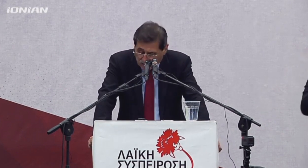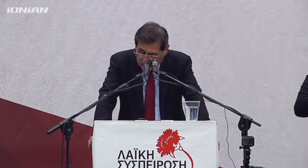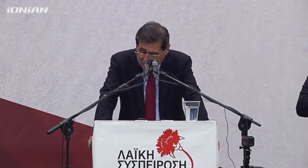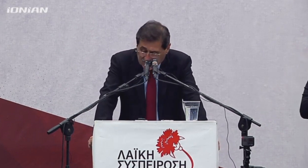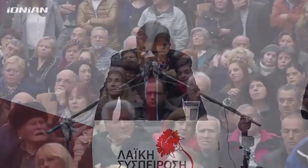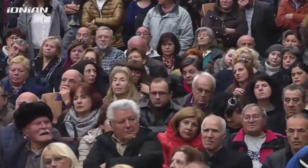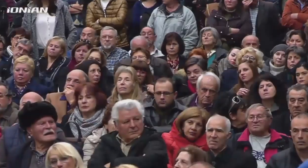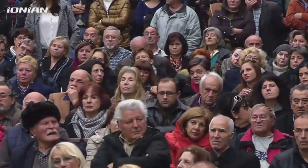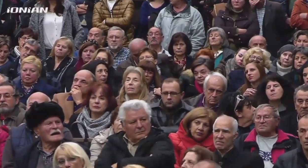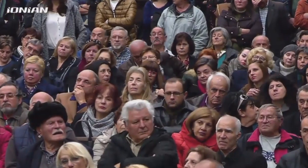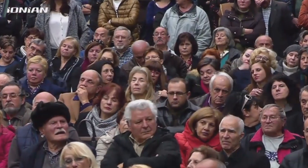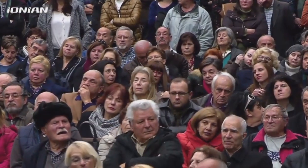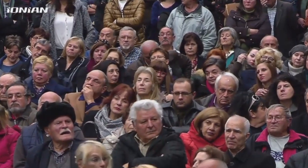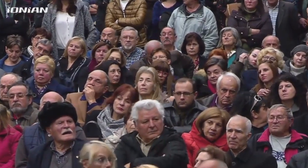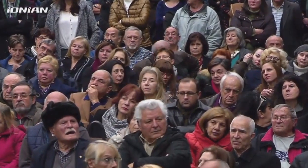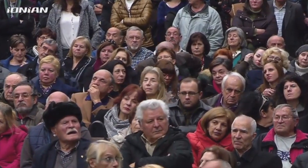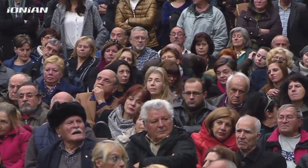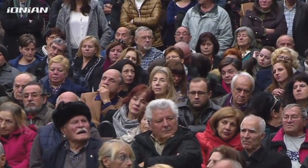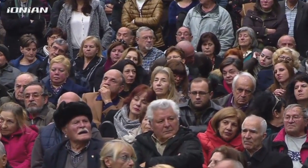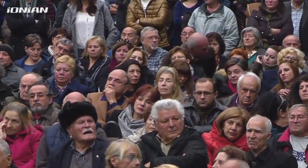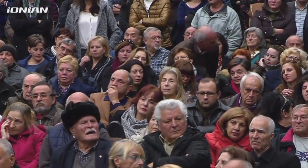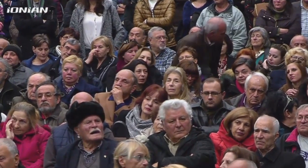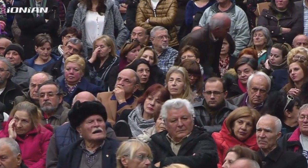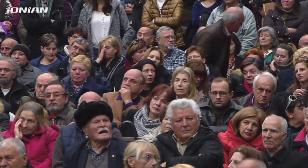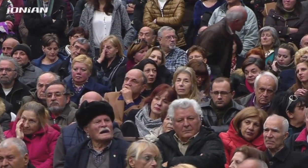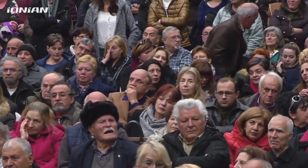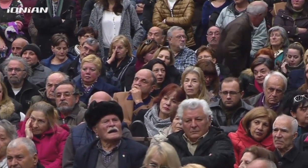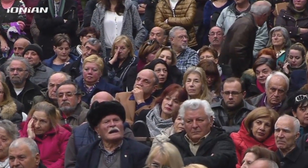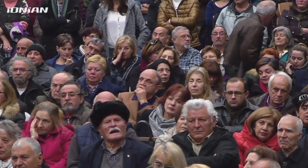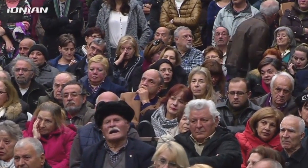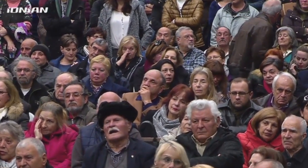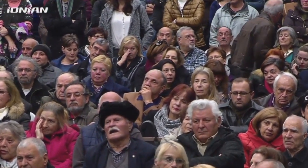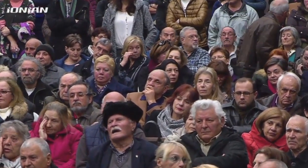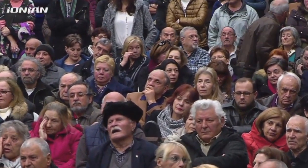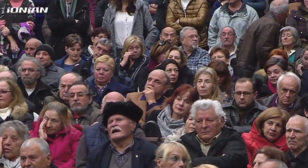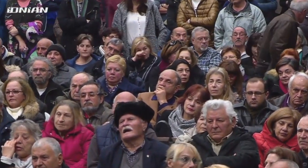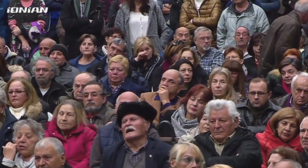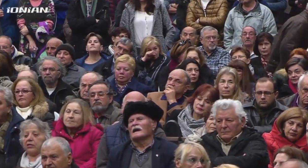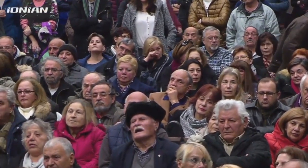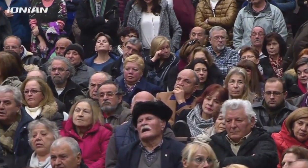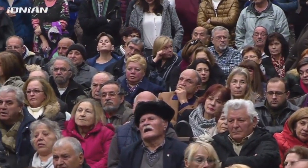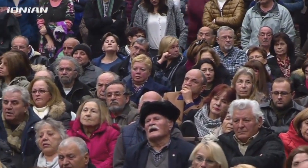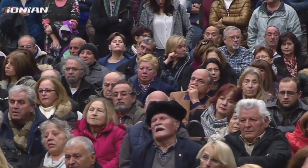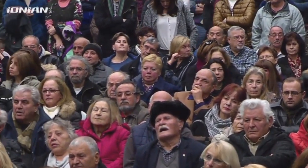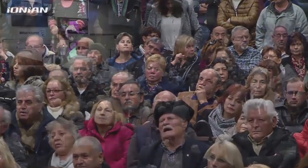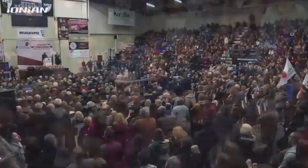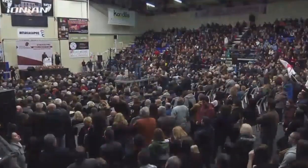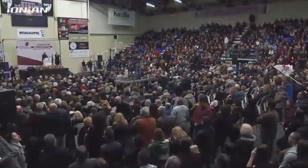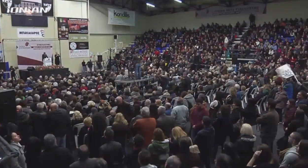το μεγάλο ζήτημα της ανεργίας, την πορεία στη γέφυρα Ρίου Αντιρίου, πορείες στις γειτονιές της πόλης